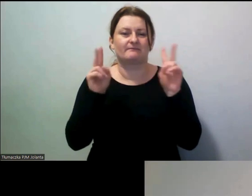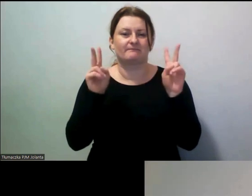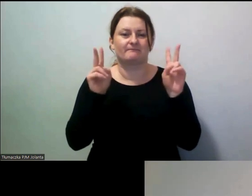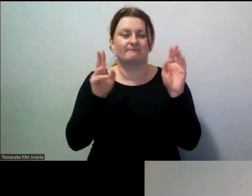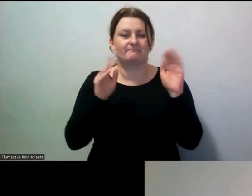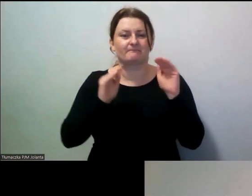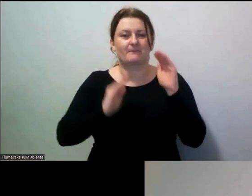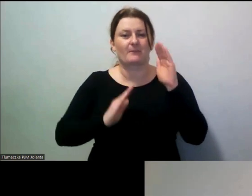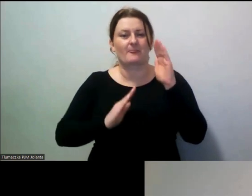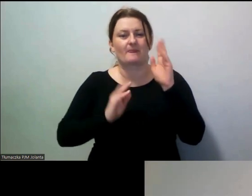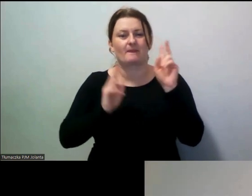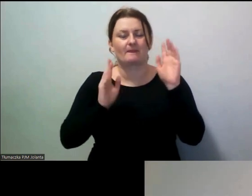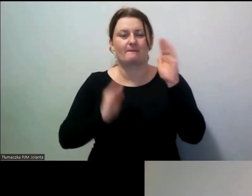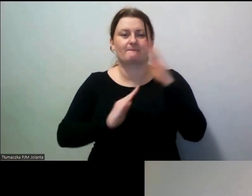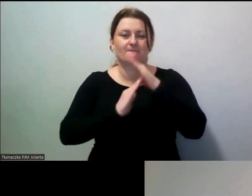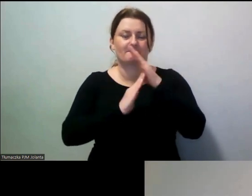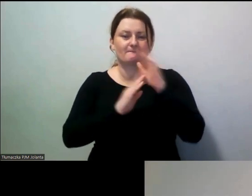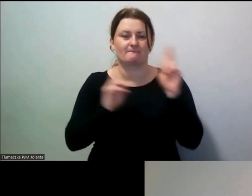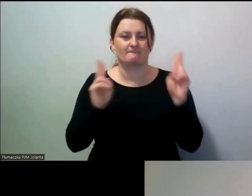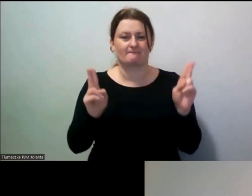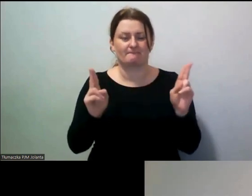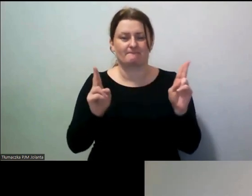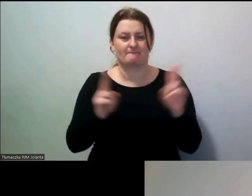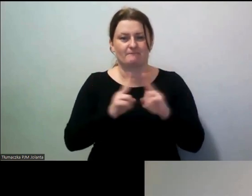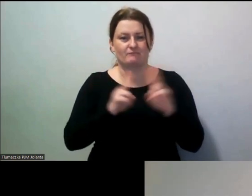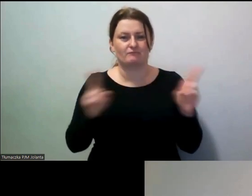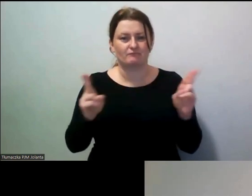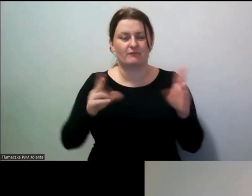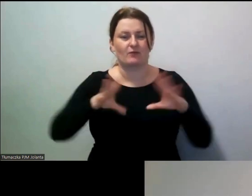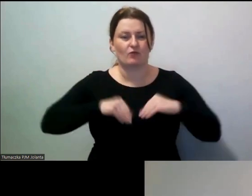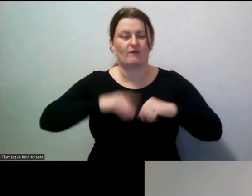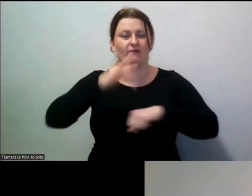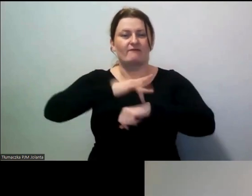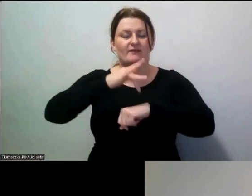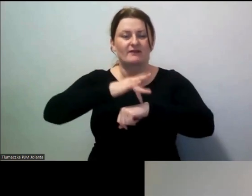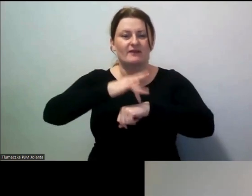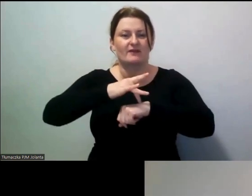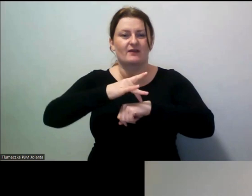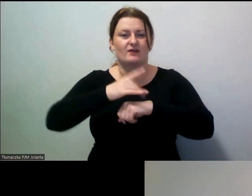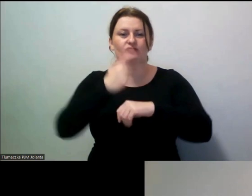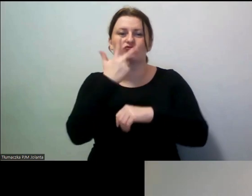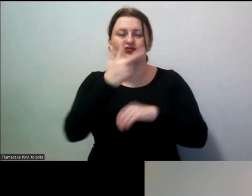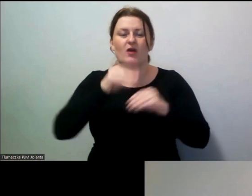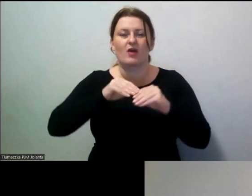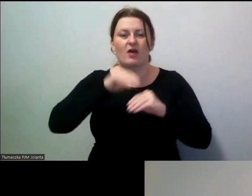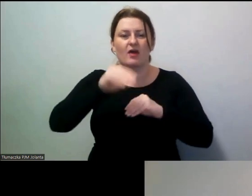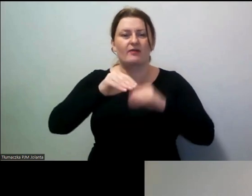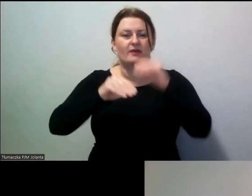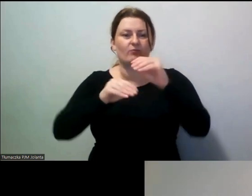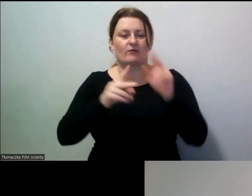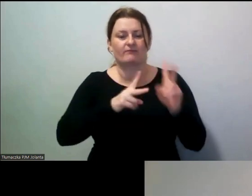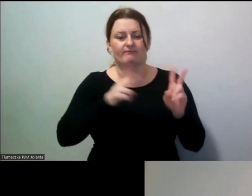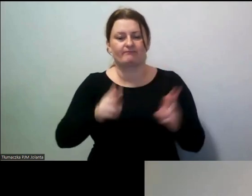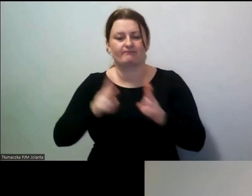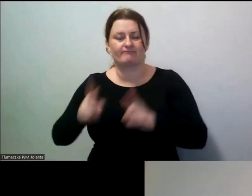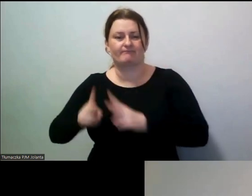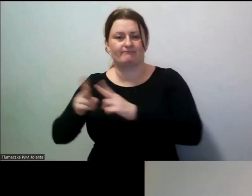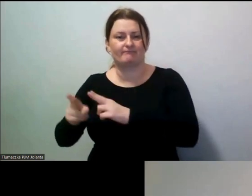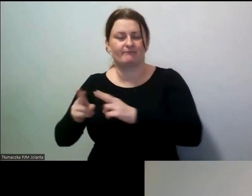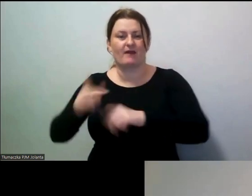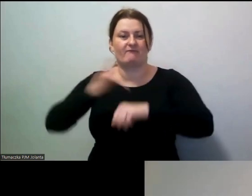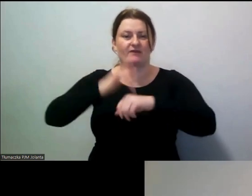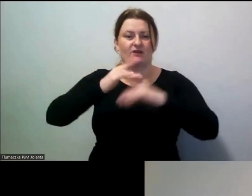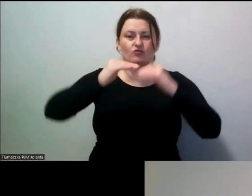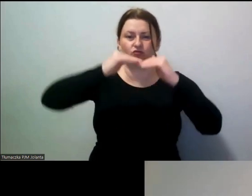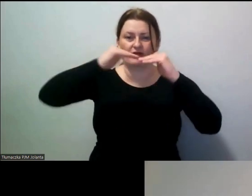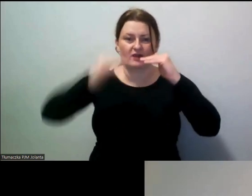które pozwoliły określić te wyniki w takich trzyetapowych ramach, czyli wyniku niższego